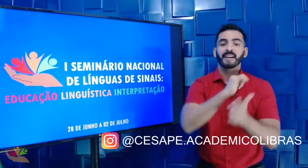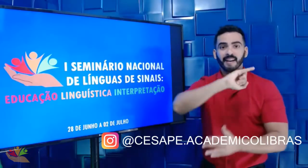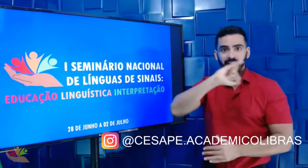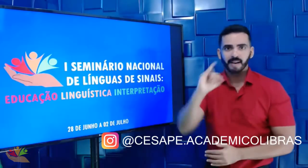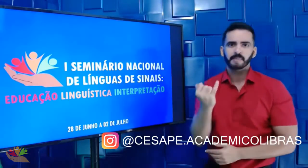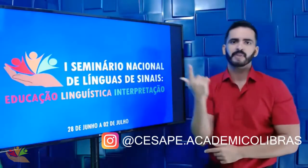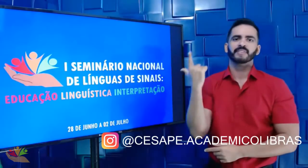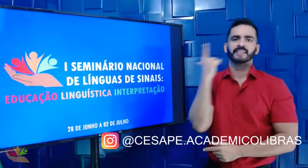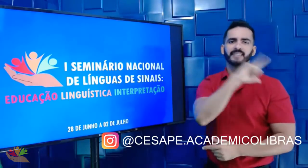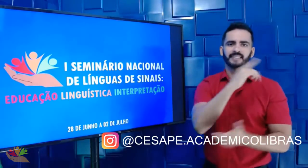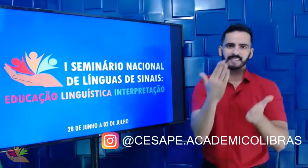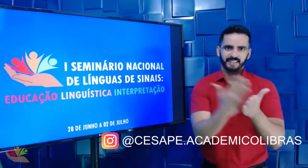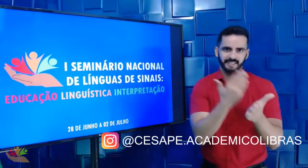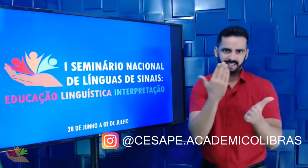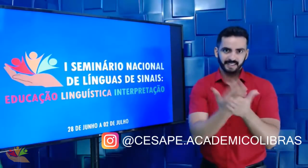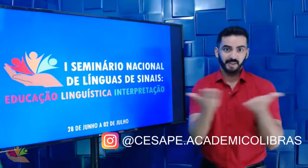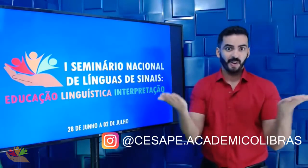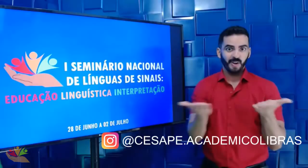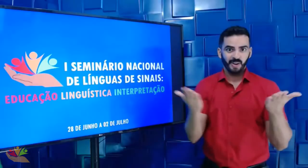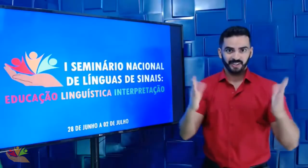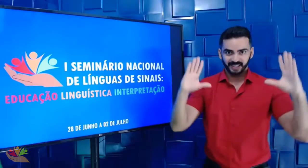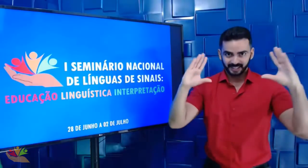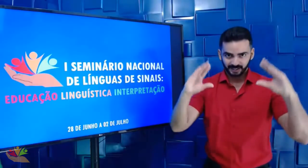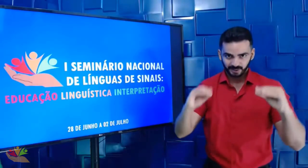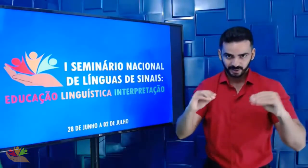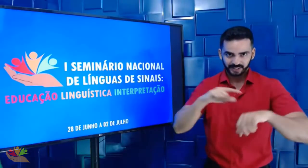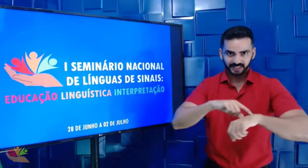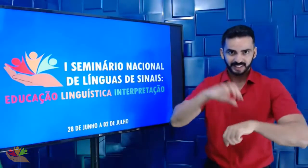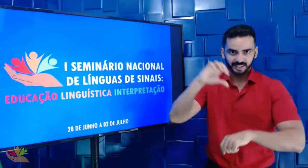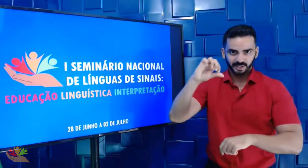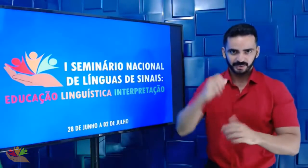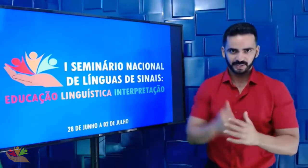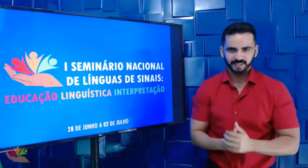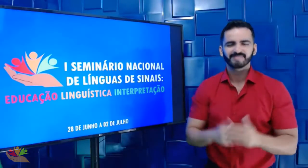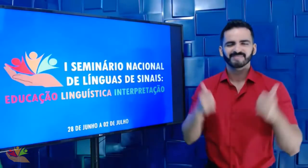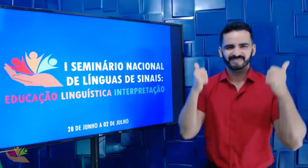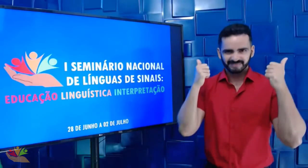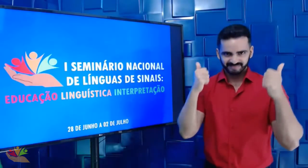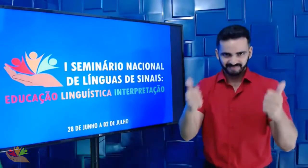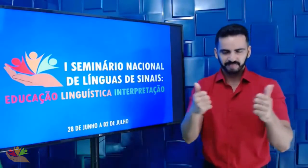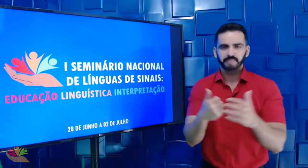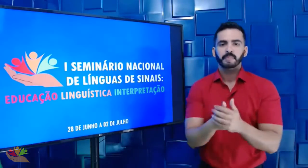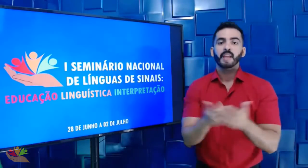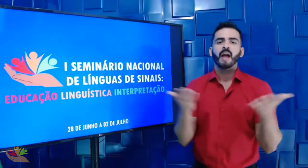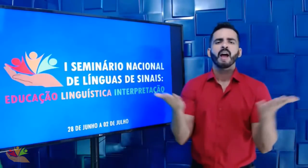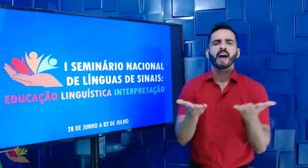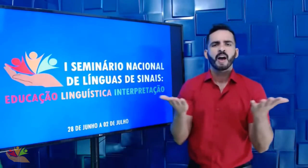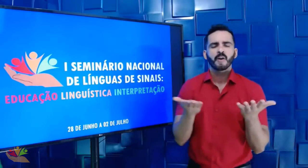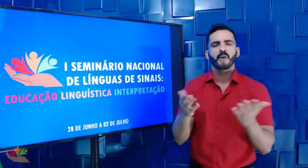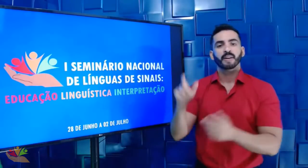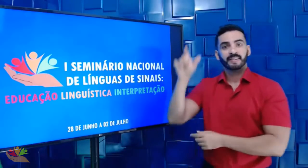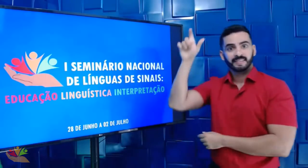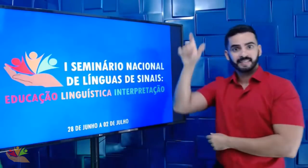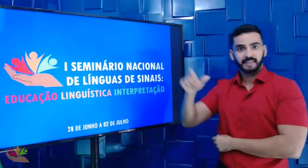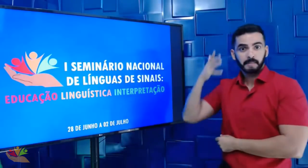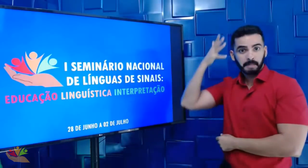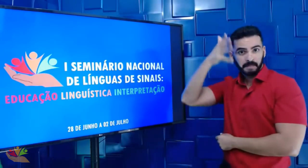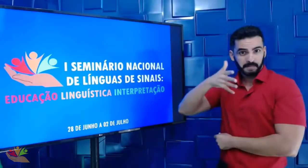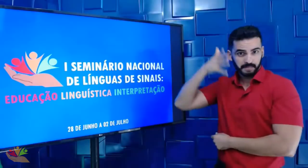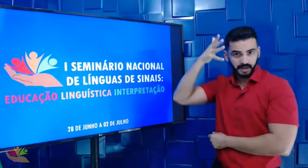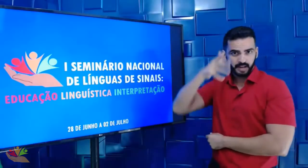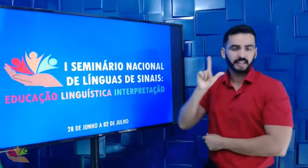Libras, e vocês podem fazer as marcações. A gente vai fazer o sorteio desses